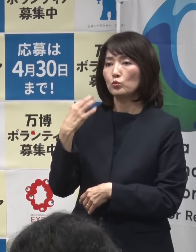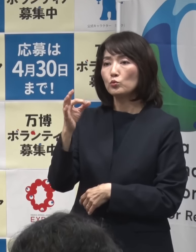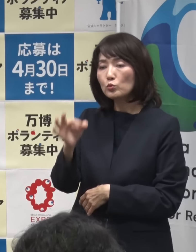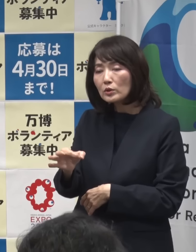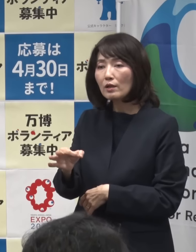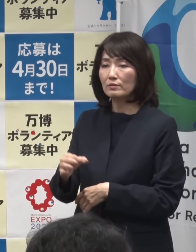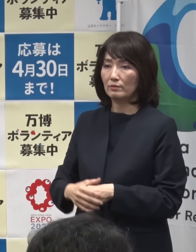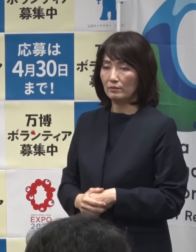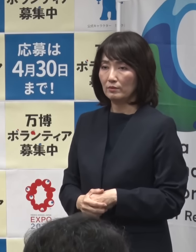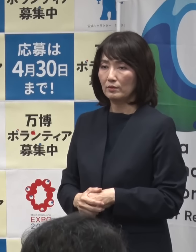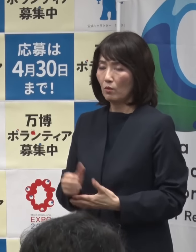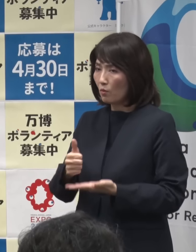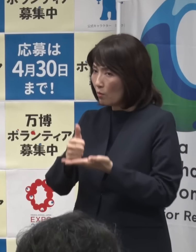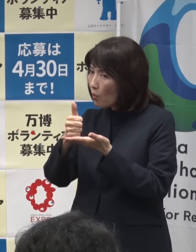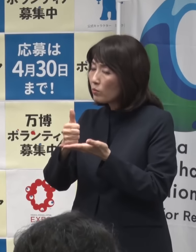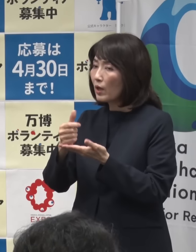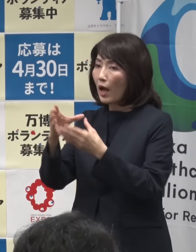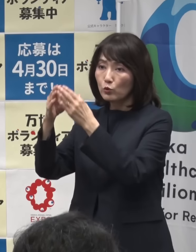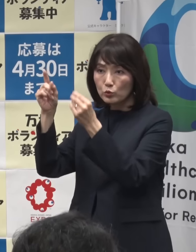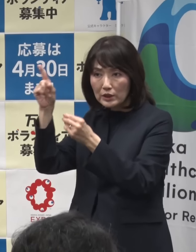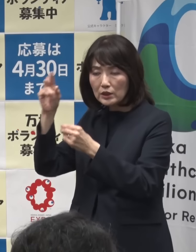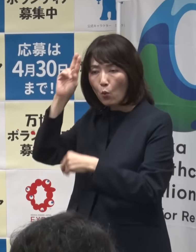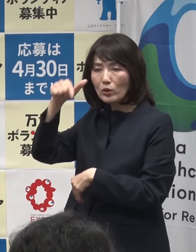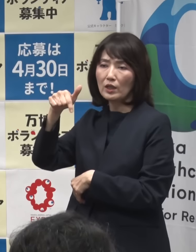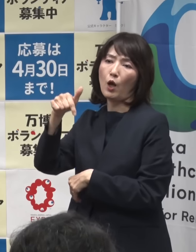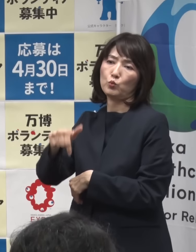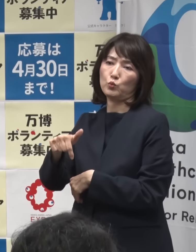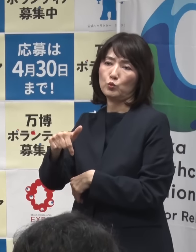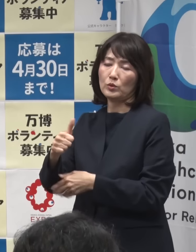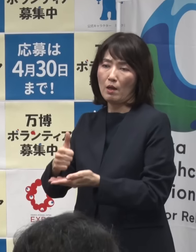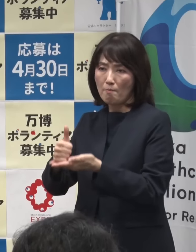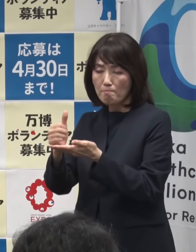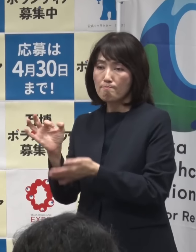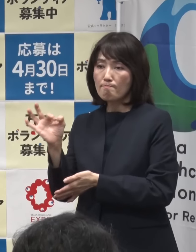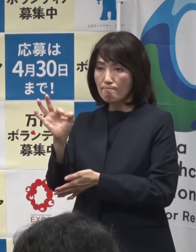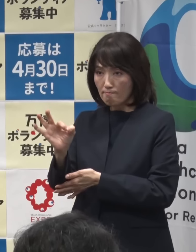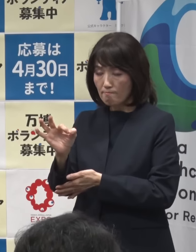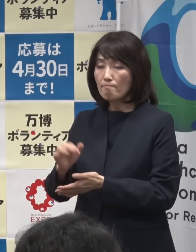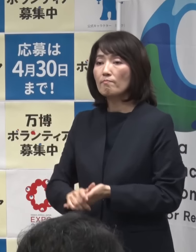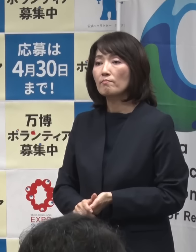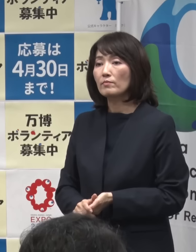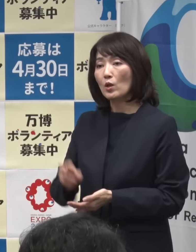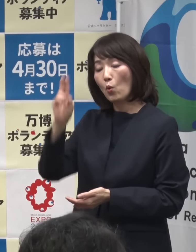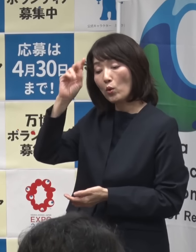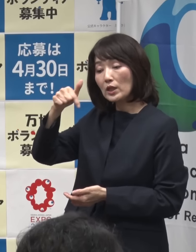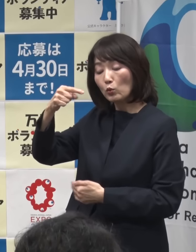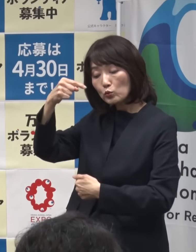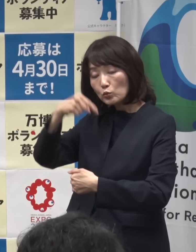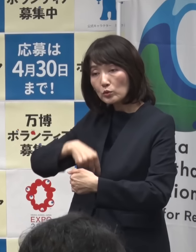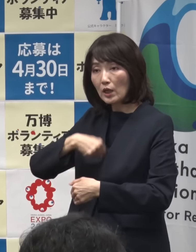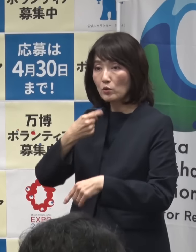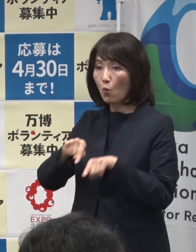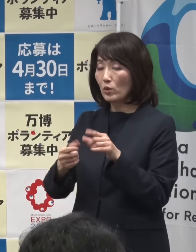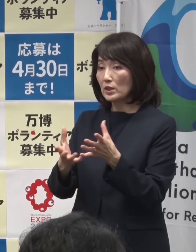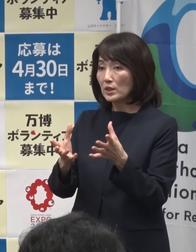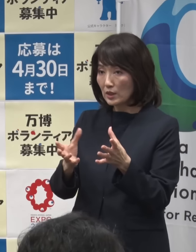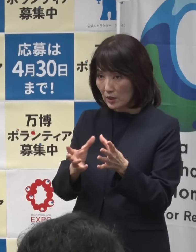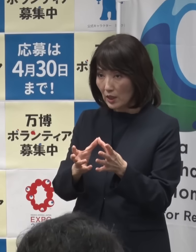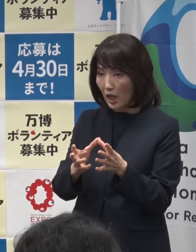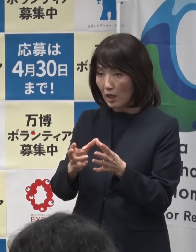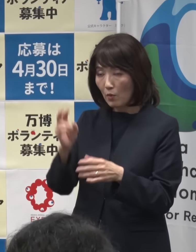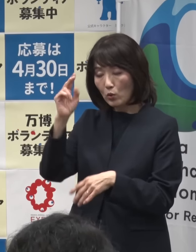。メインになってくるのは国、そして大阪府だと思います。また大阪府内の自治体、これは大阪市